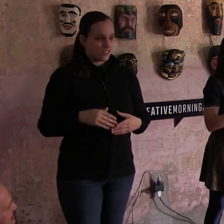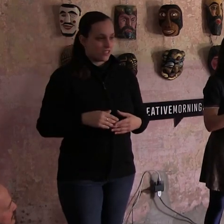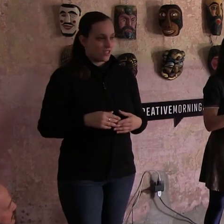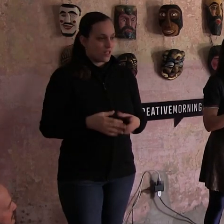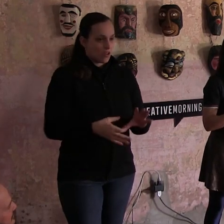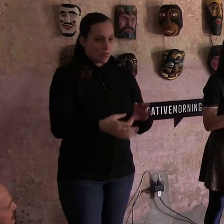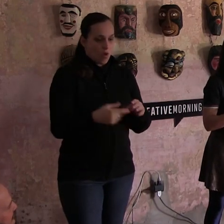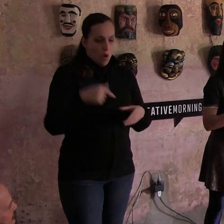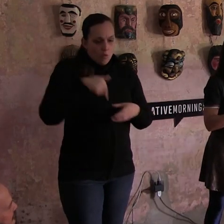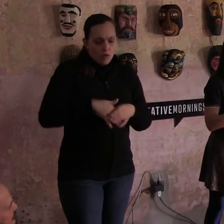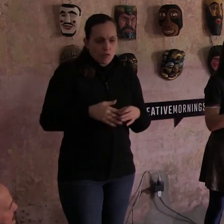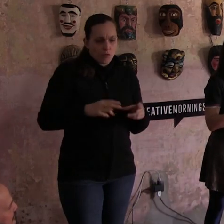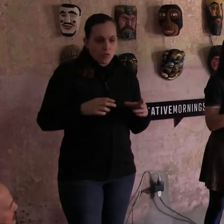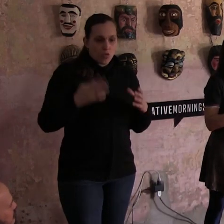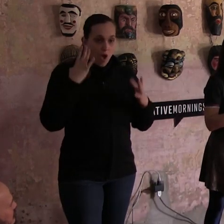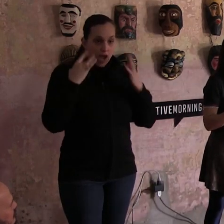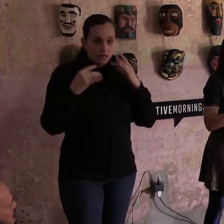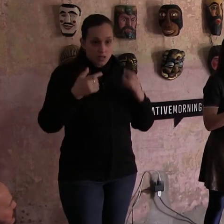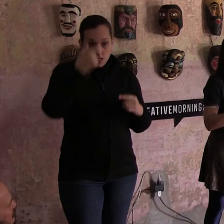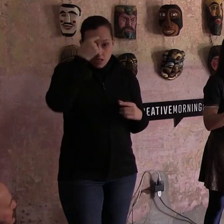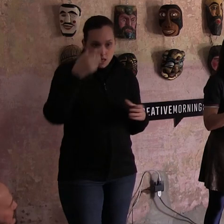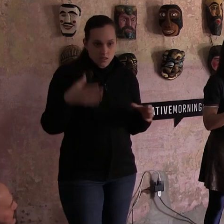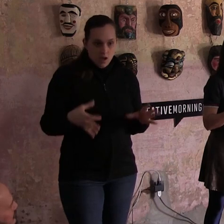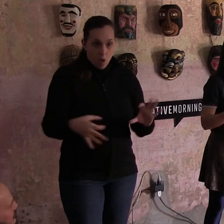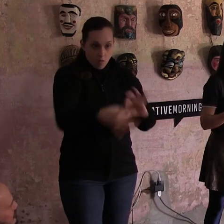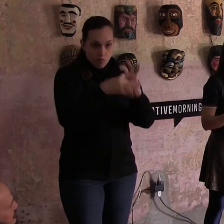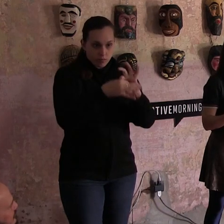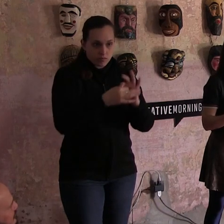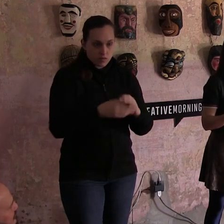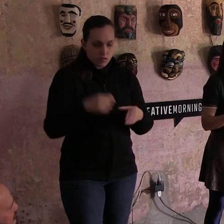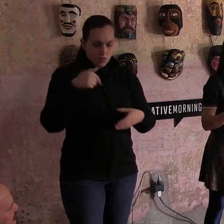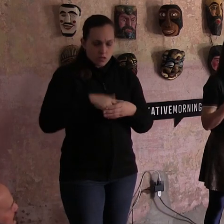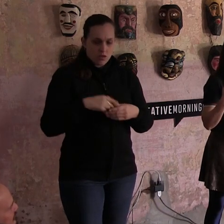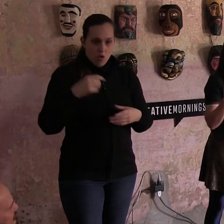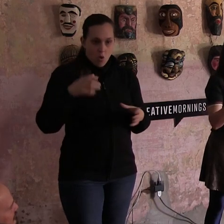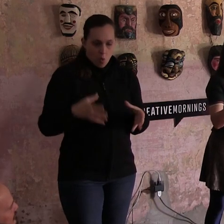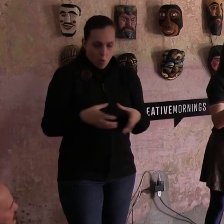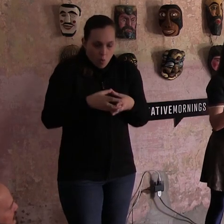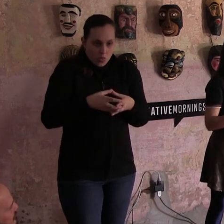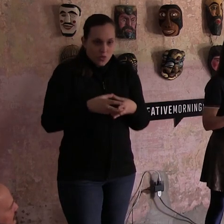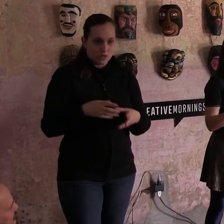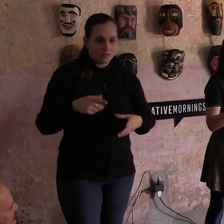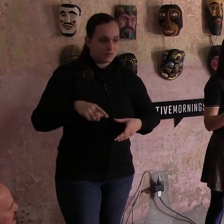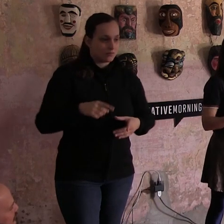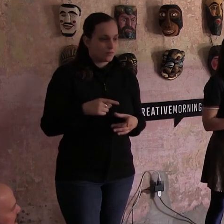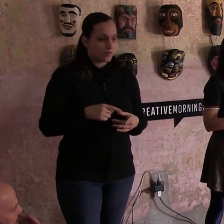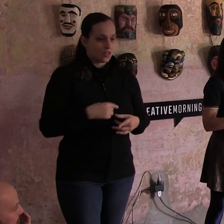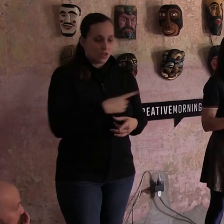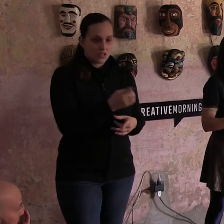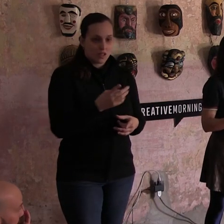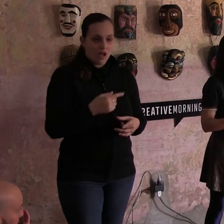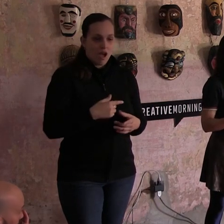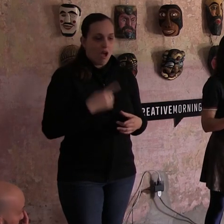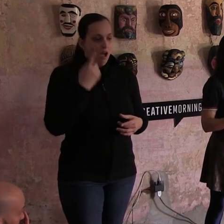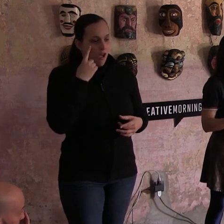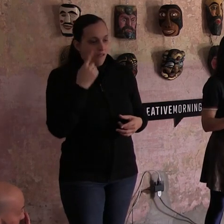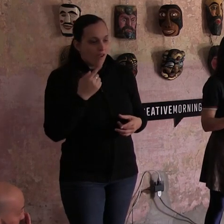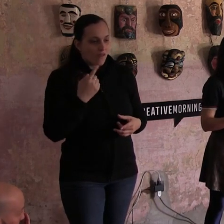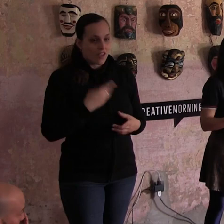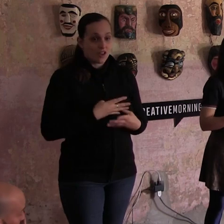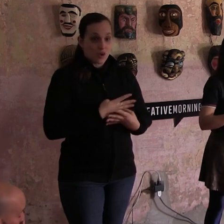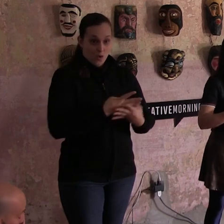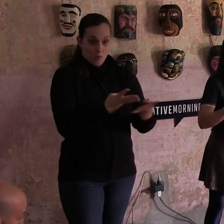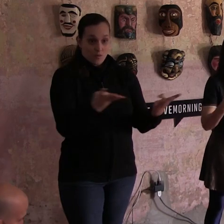mucho más profundamente el arte y la ciencia, o sea, la inspiración científica. Y fue con ellas, dije, les voy a mostrar